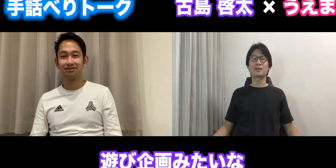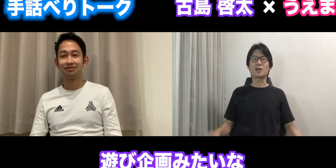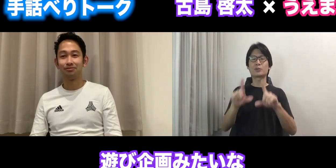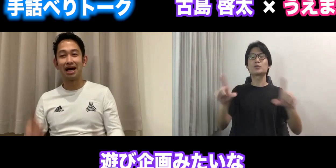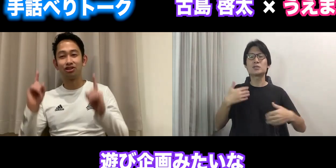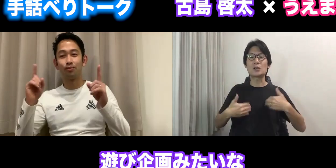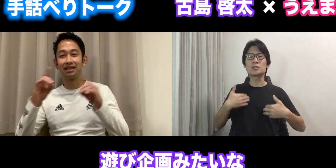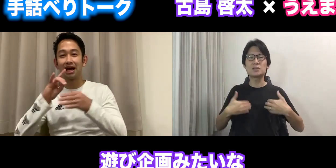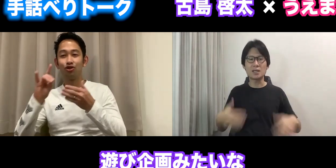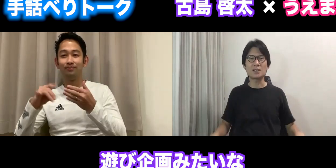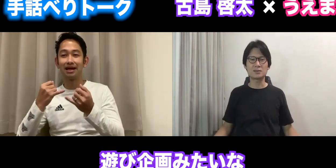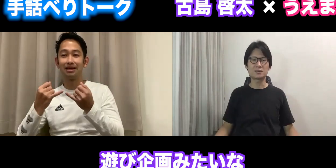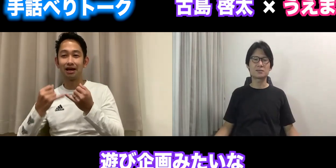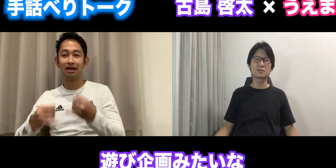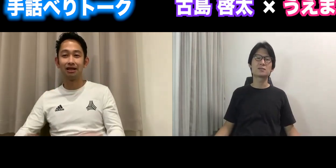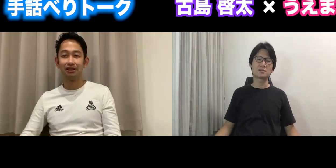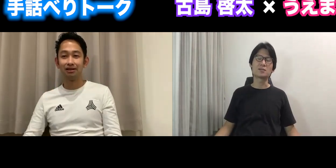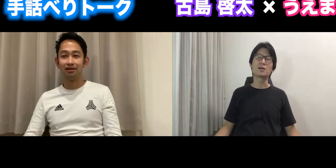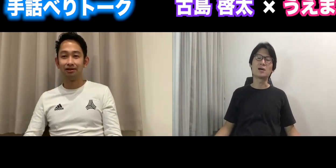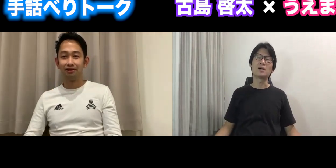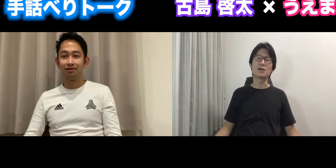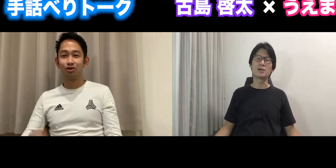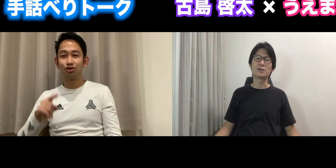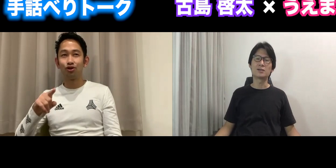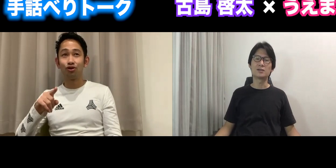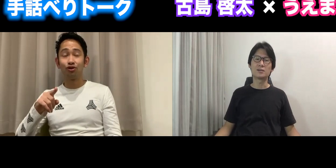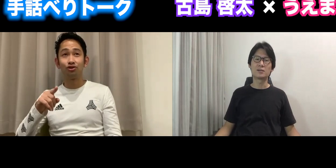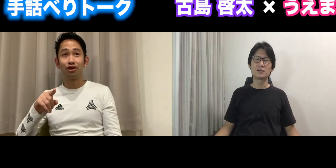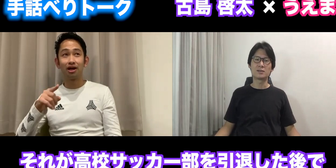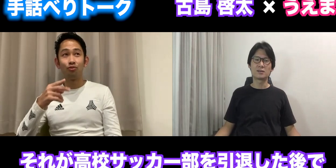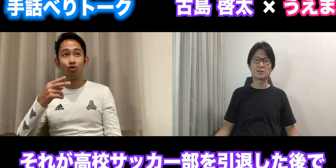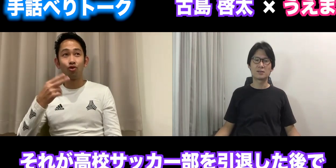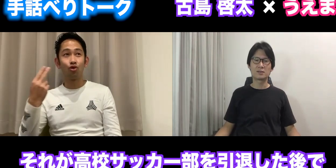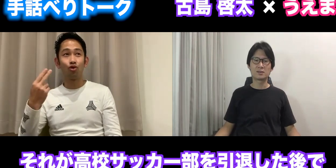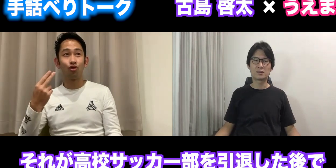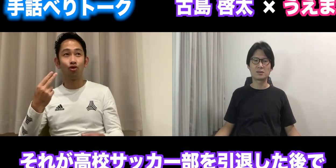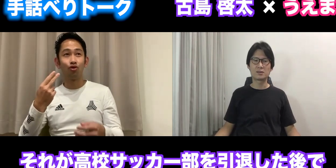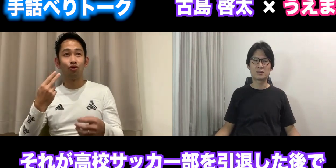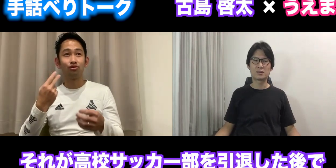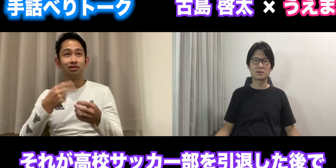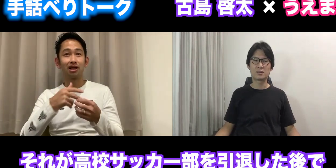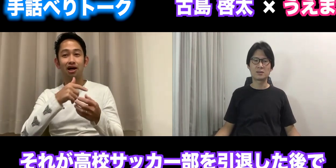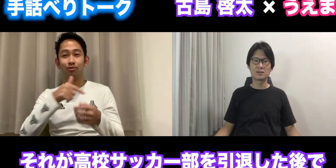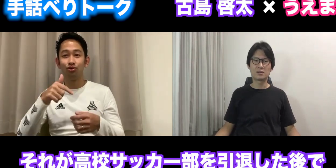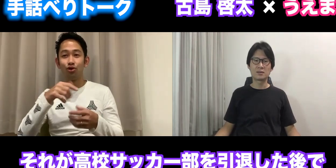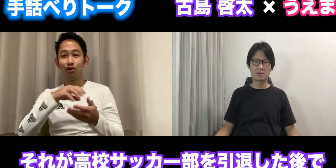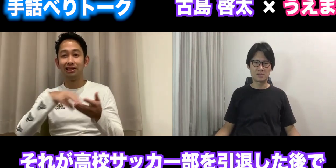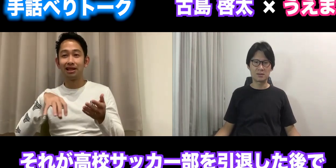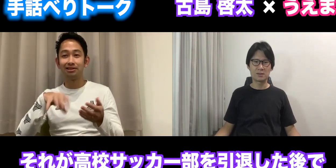birthday つかきんでんなアーサーんそれがもうここカーブを痛いした